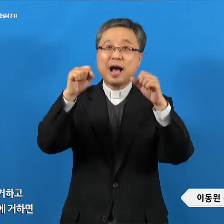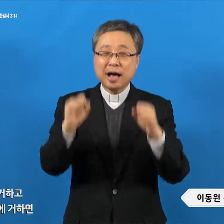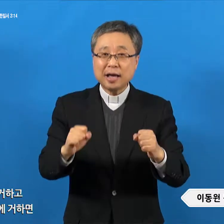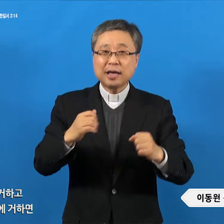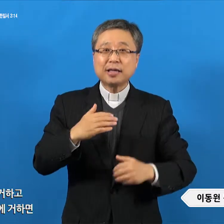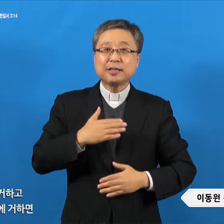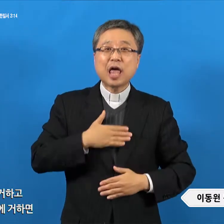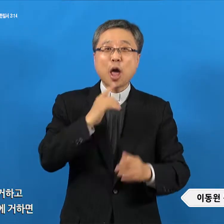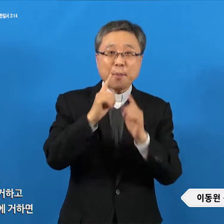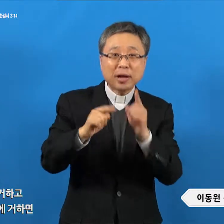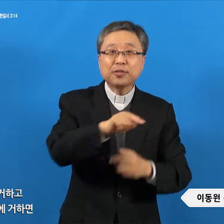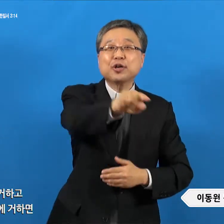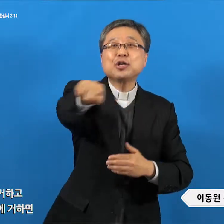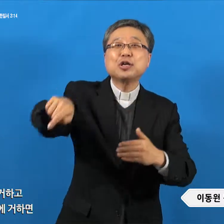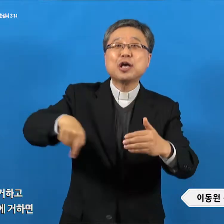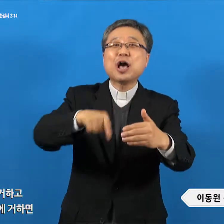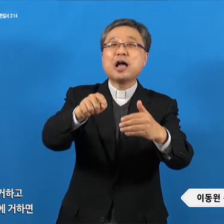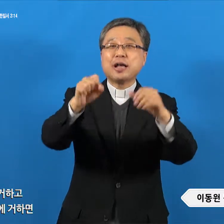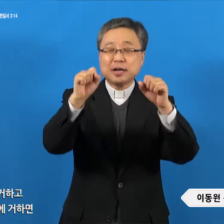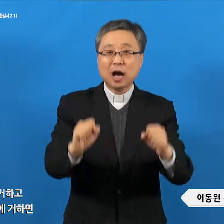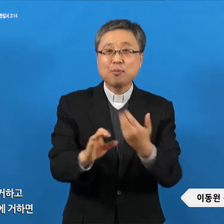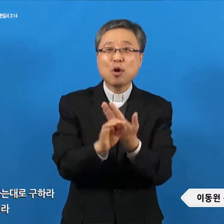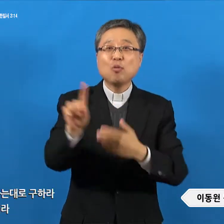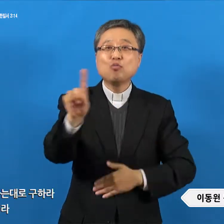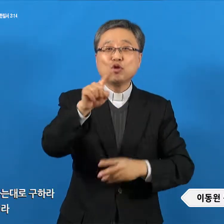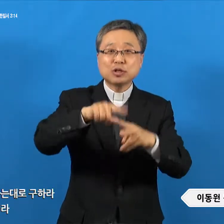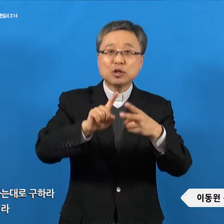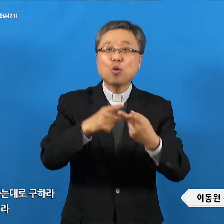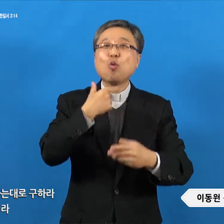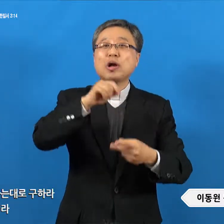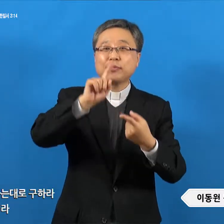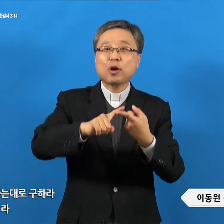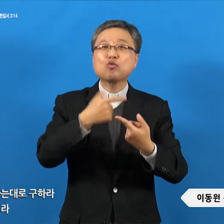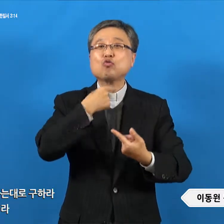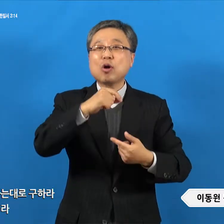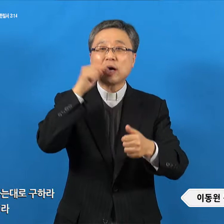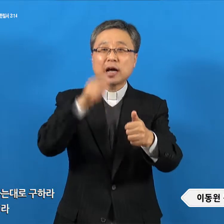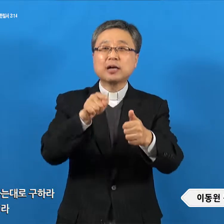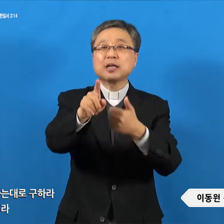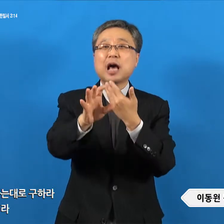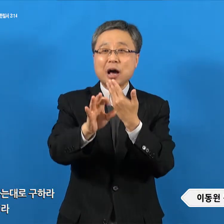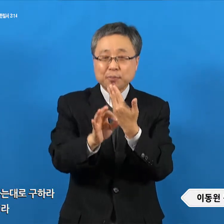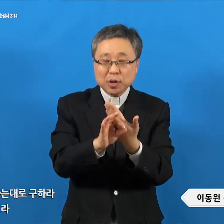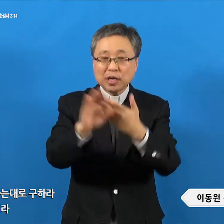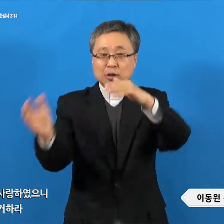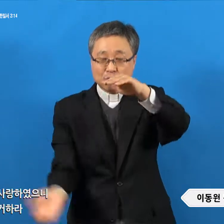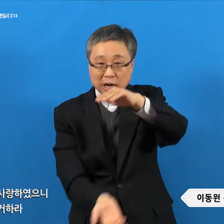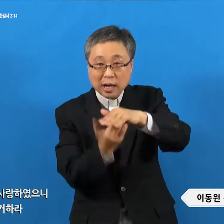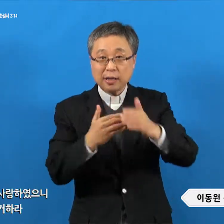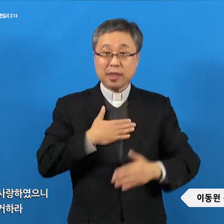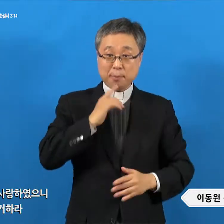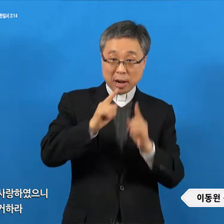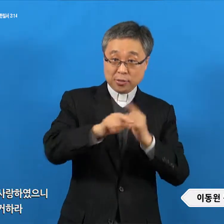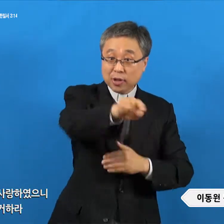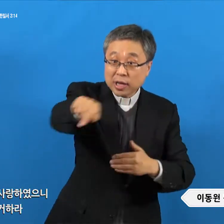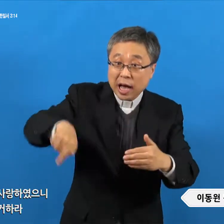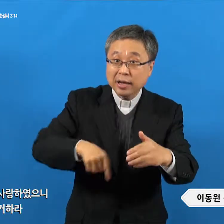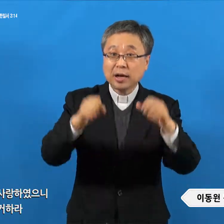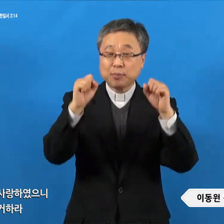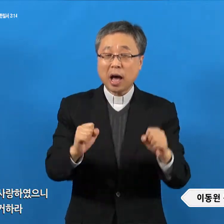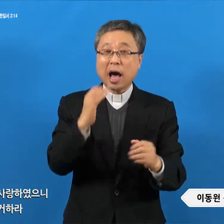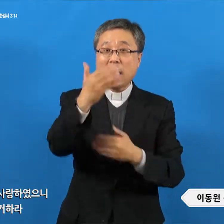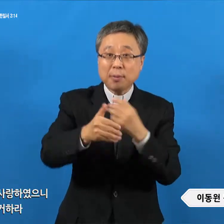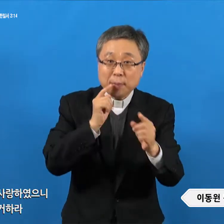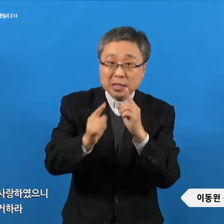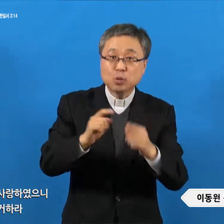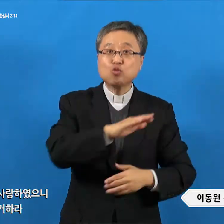내 말이 너희 안에 거하면 무엇이든지 원하는 대로 구하라. 그리하면 이루리라. 여기도 내 말이 너희 안에 거하면 하나님의 말씀이